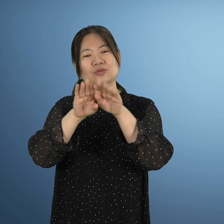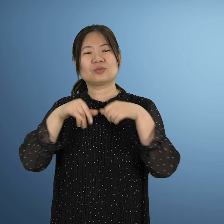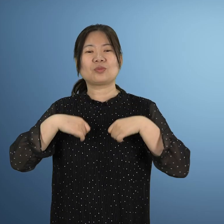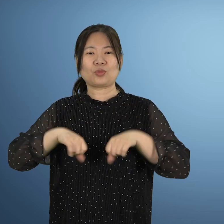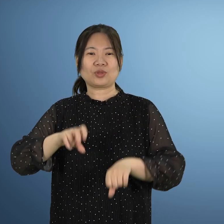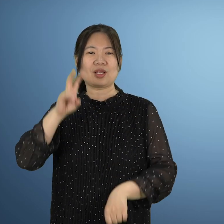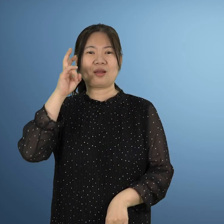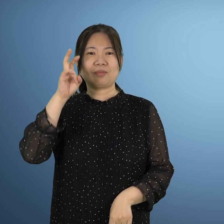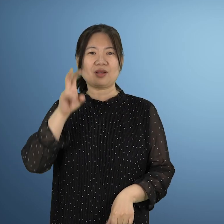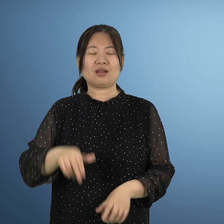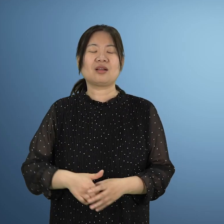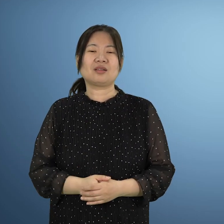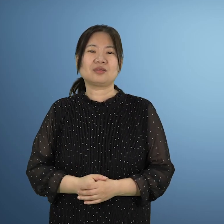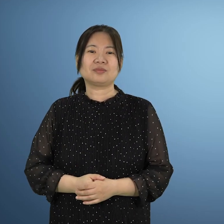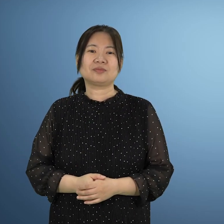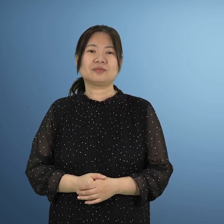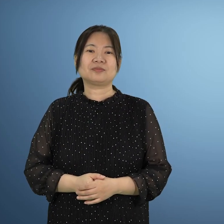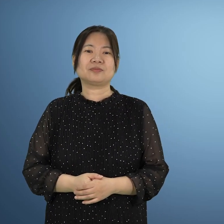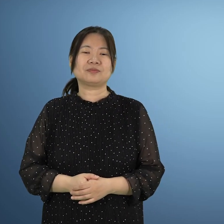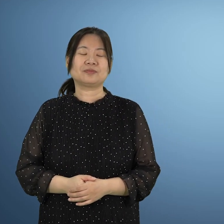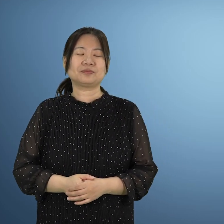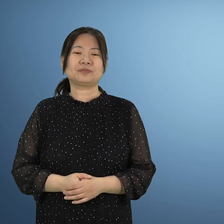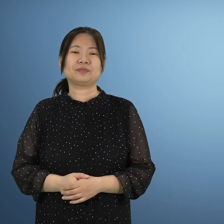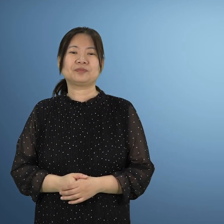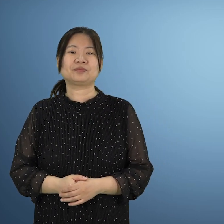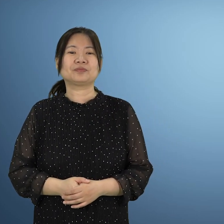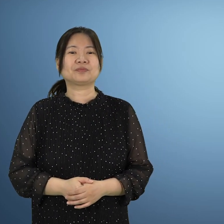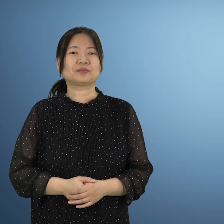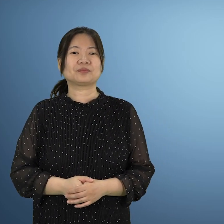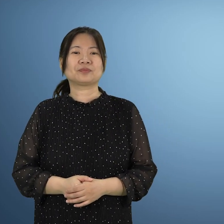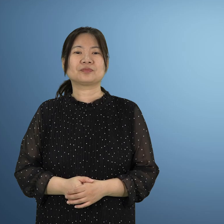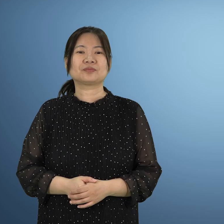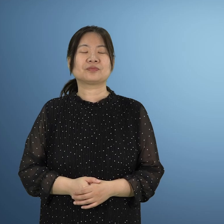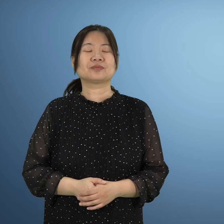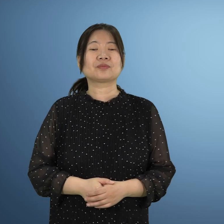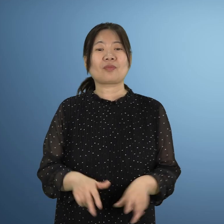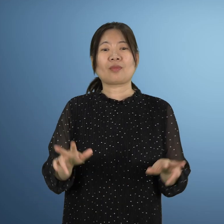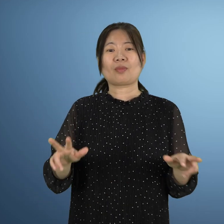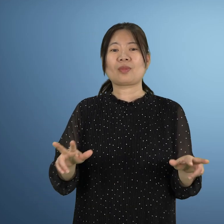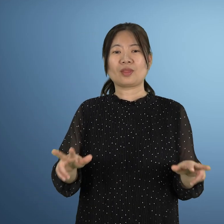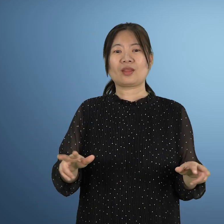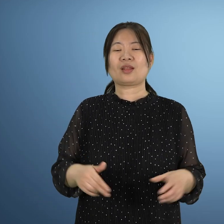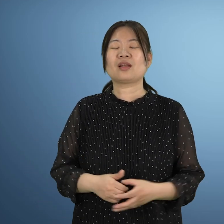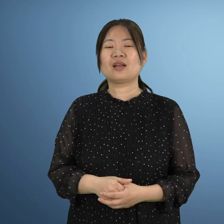닫을 각오를 해야 된다 그래요. 지금